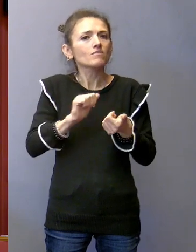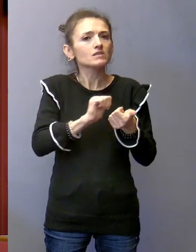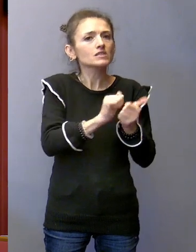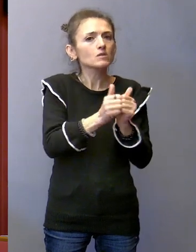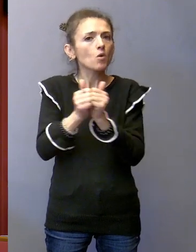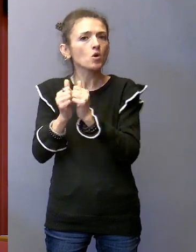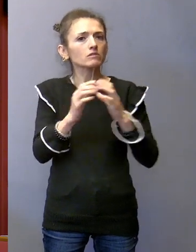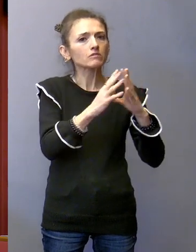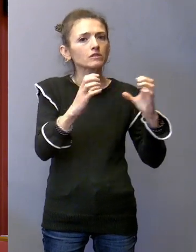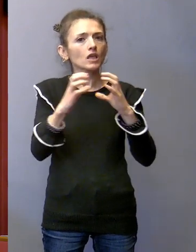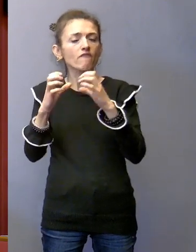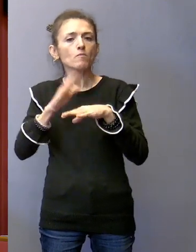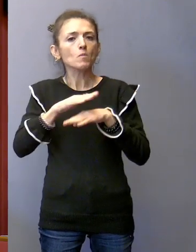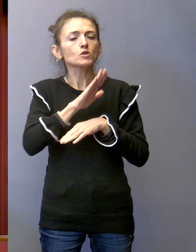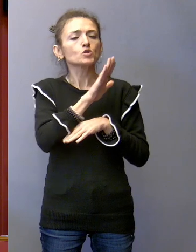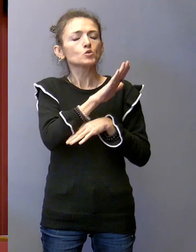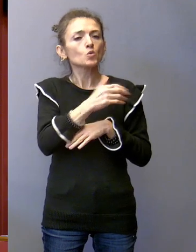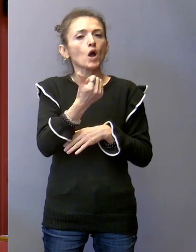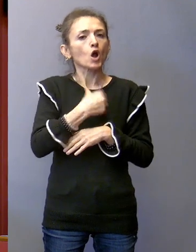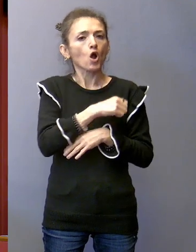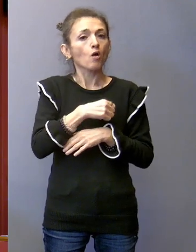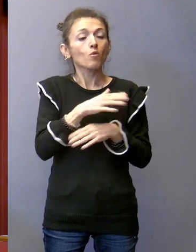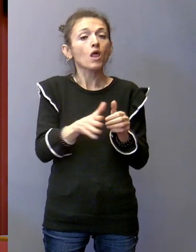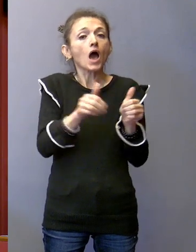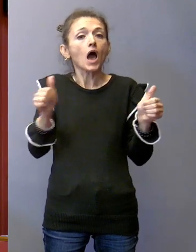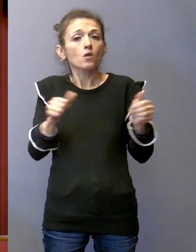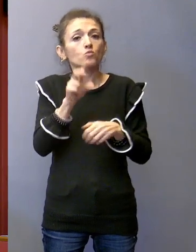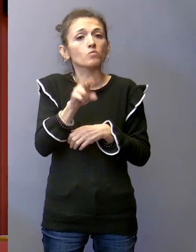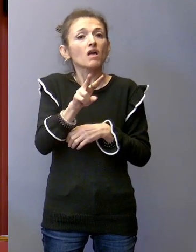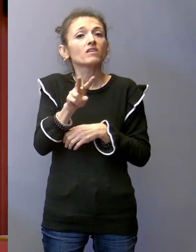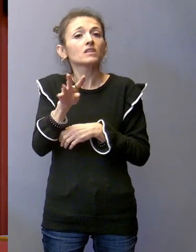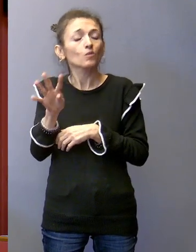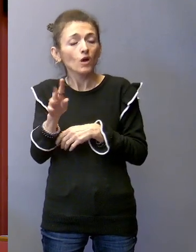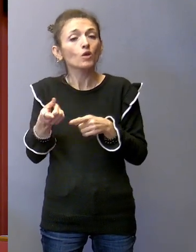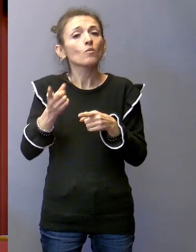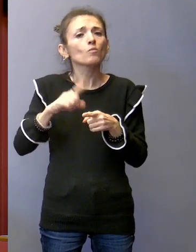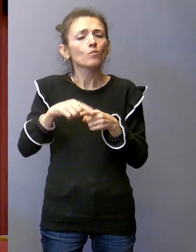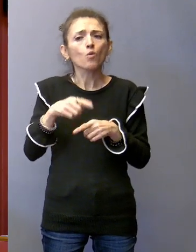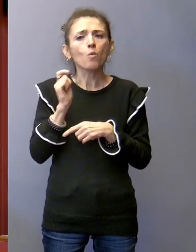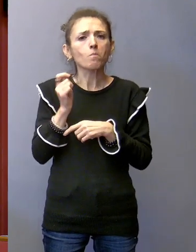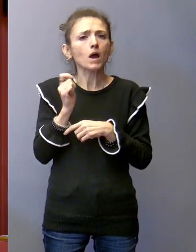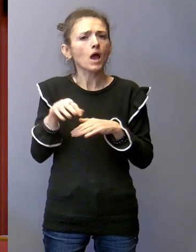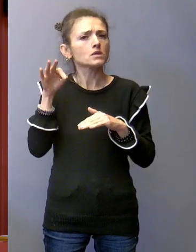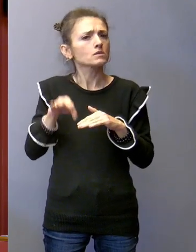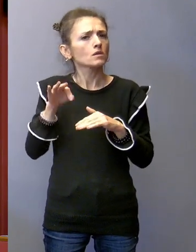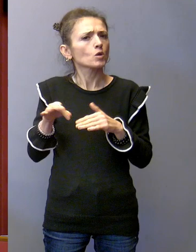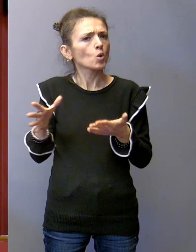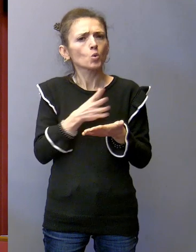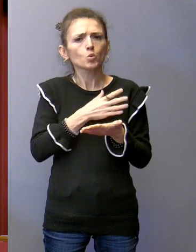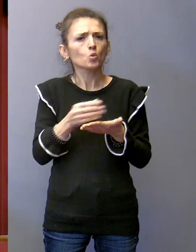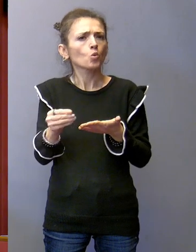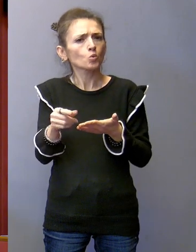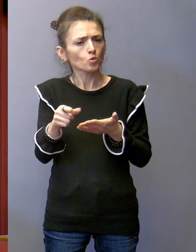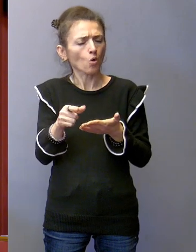di proprietà comunale per l'anno 2024 ed esentare dall'interale pagamento dei canoni per il 2024